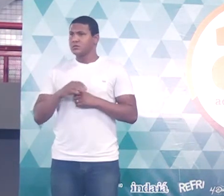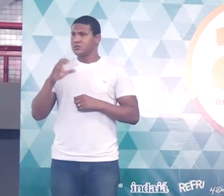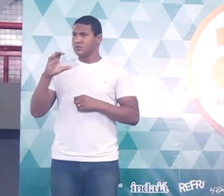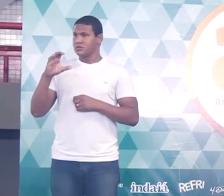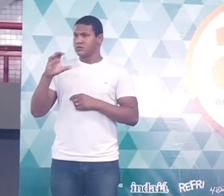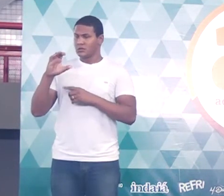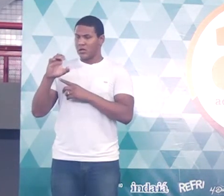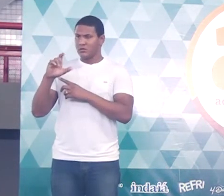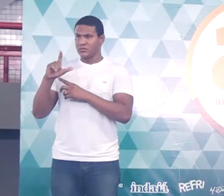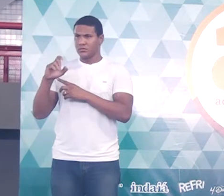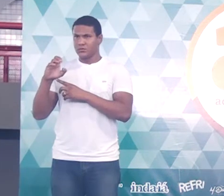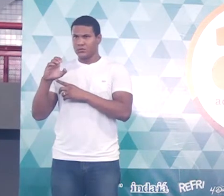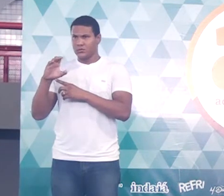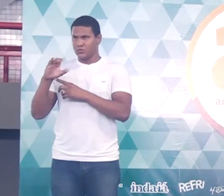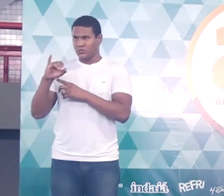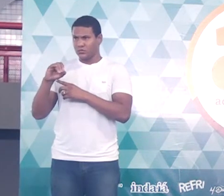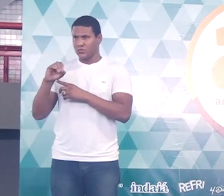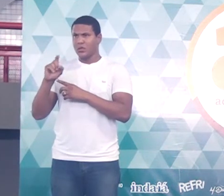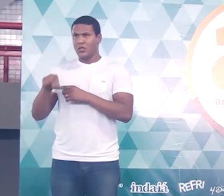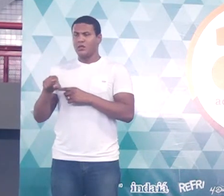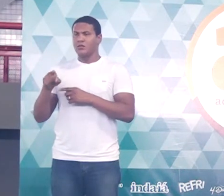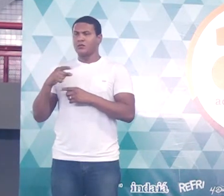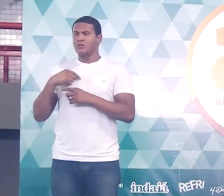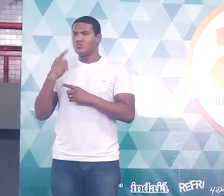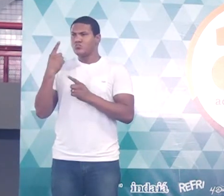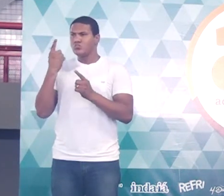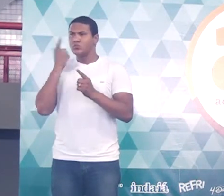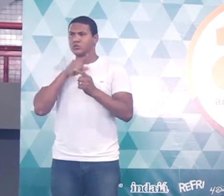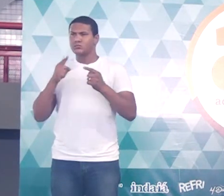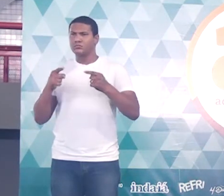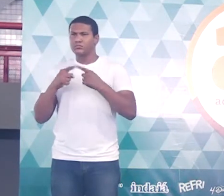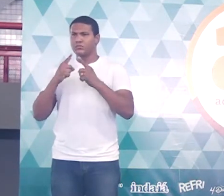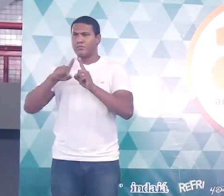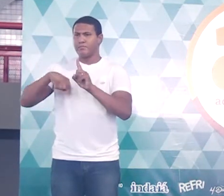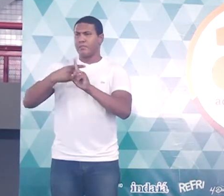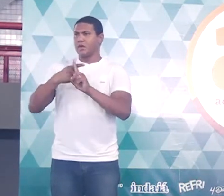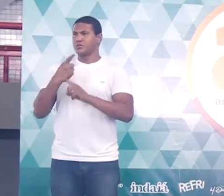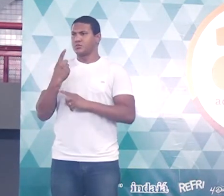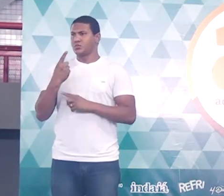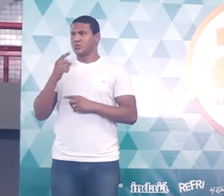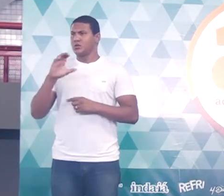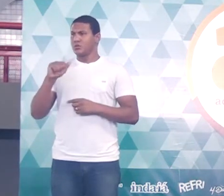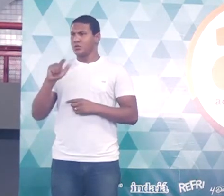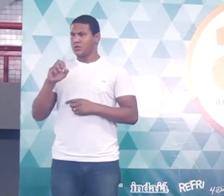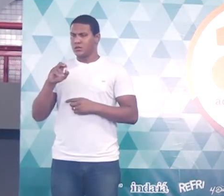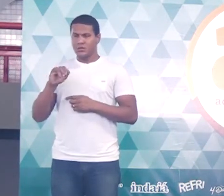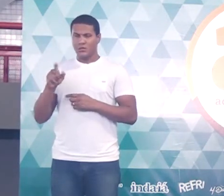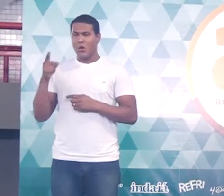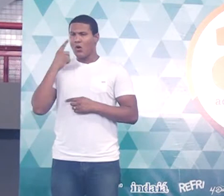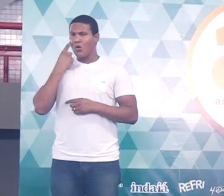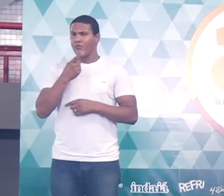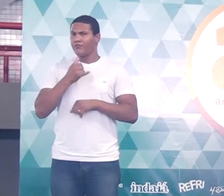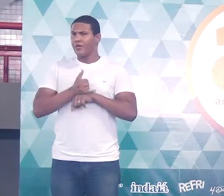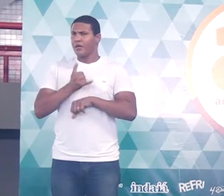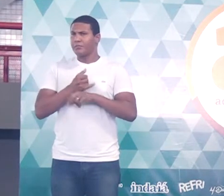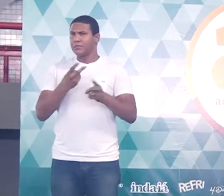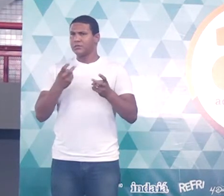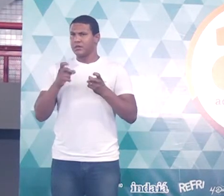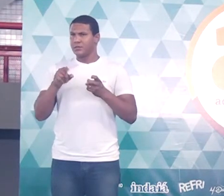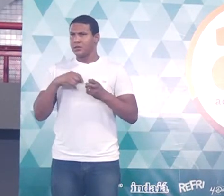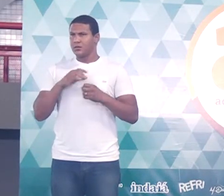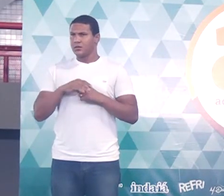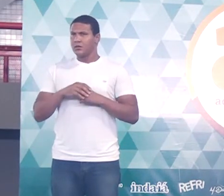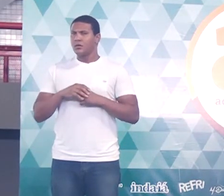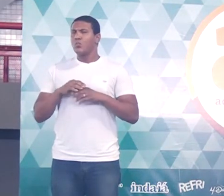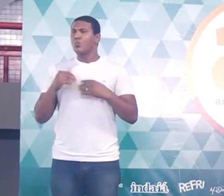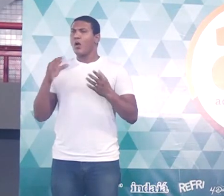quanto para isso? 1 caloria. Olha o ferro como precisa de menos calorias. Quem aquece mais rápido